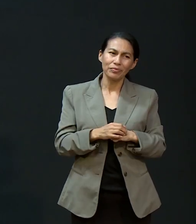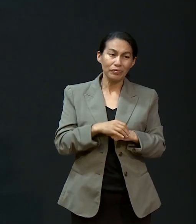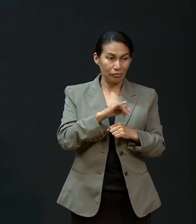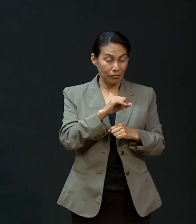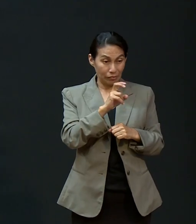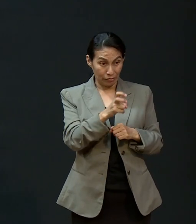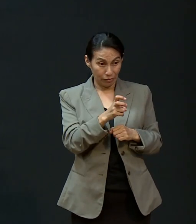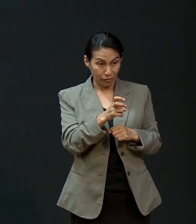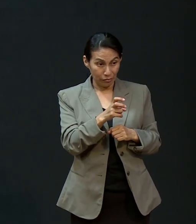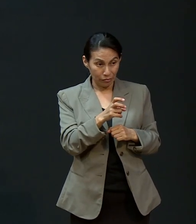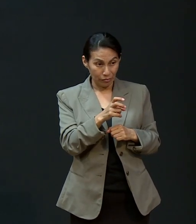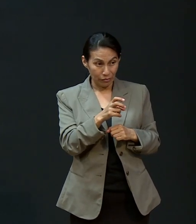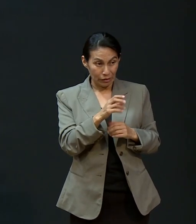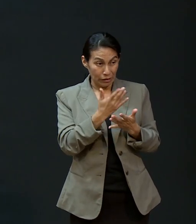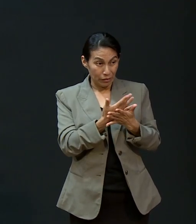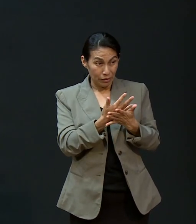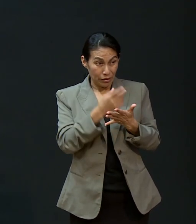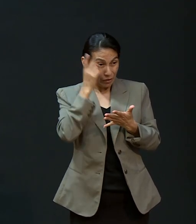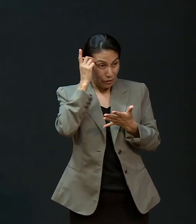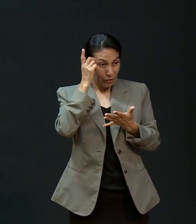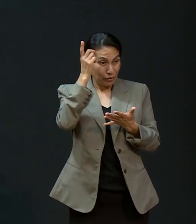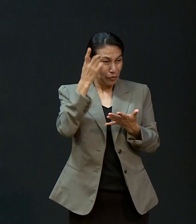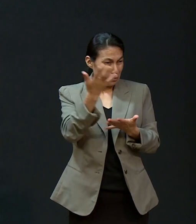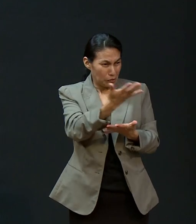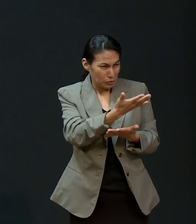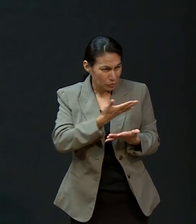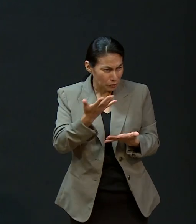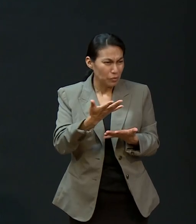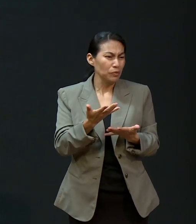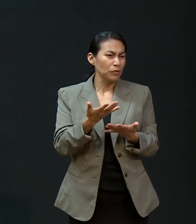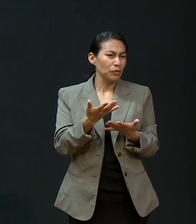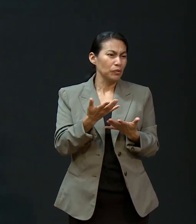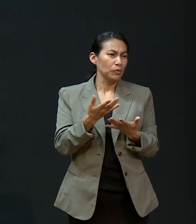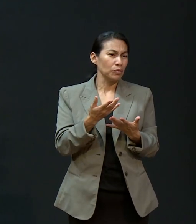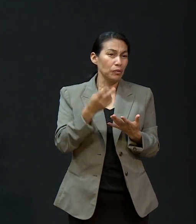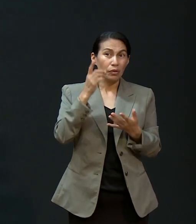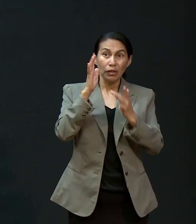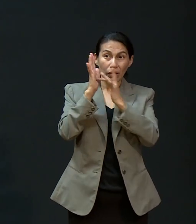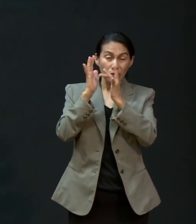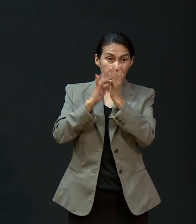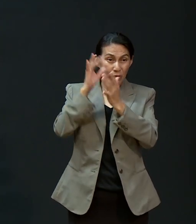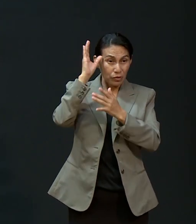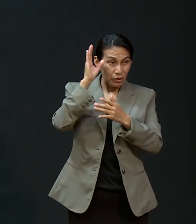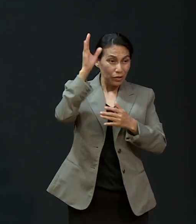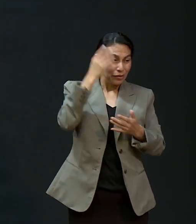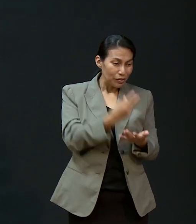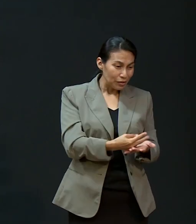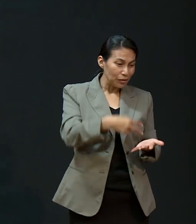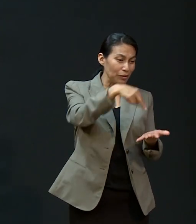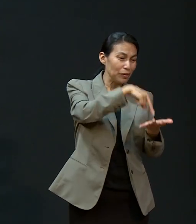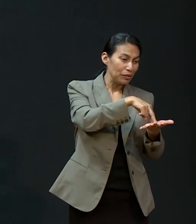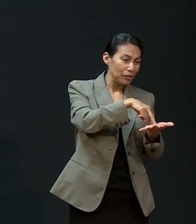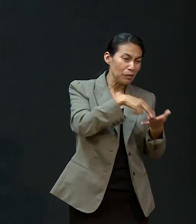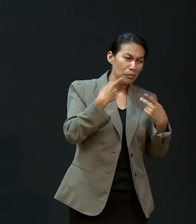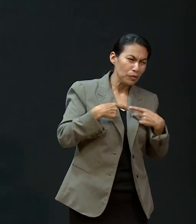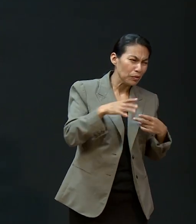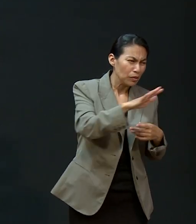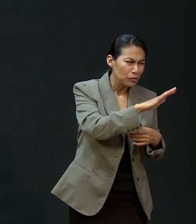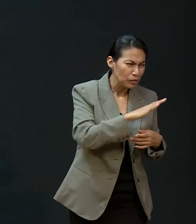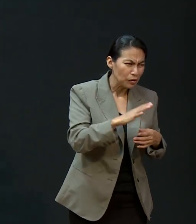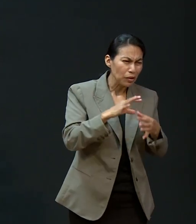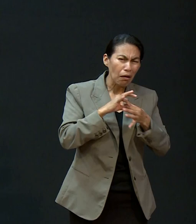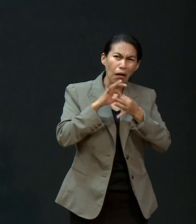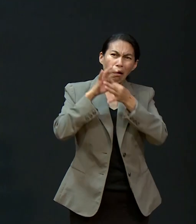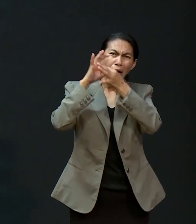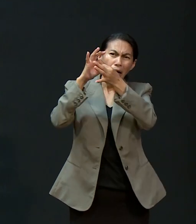Sí, porque esa es la gran esperanza de todos. Si Cristo resucitó, todos los que creyemos en Cristo resucitaremos